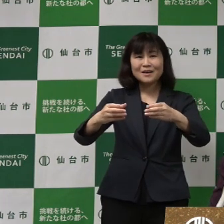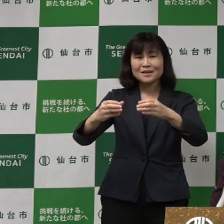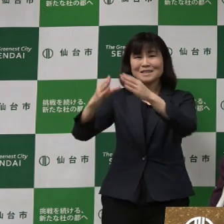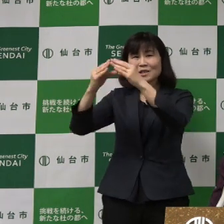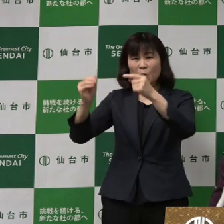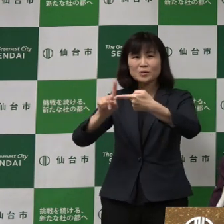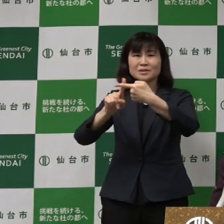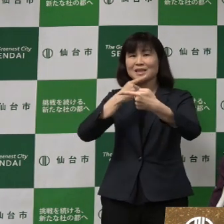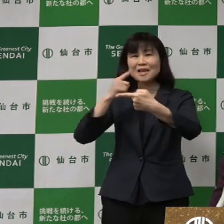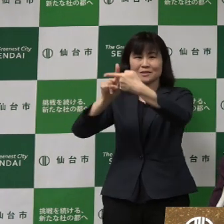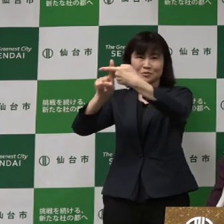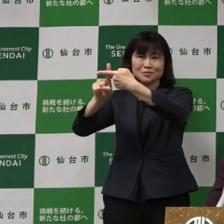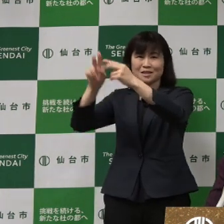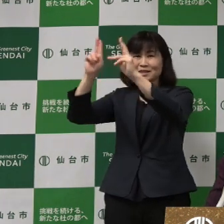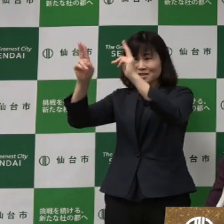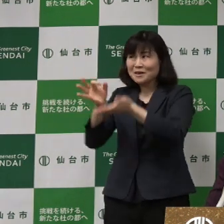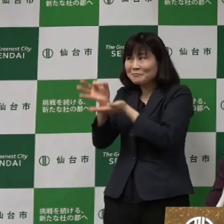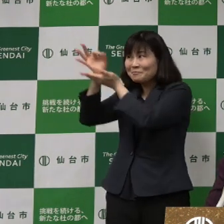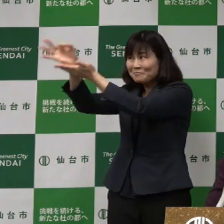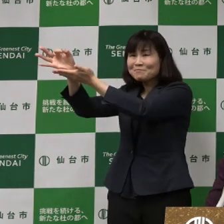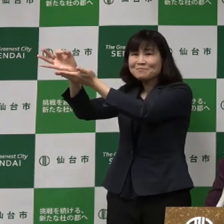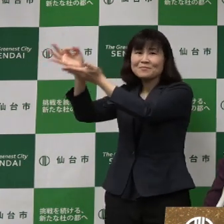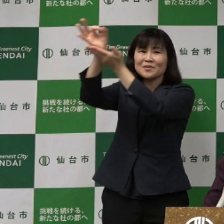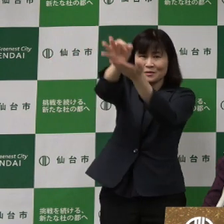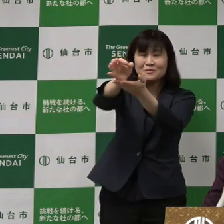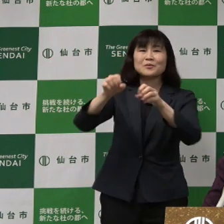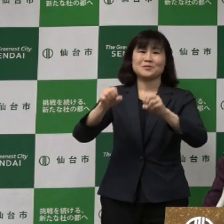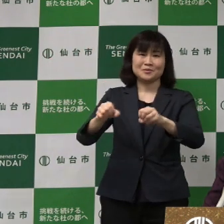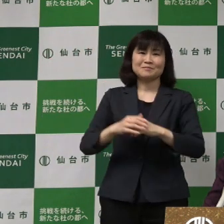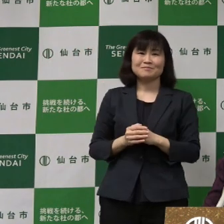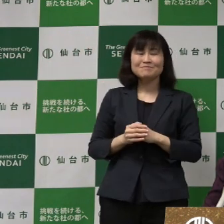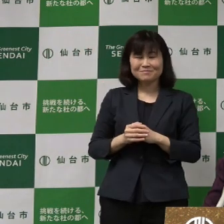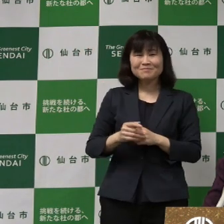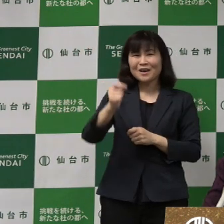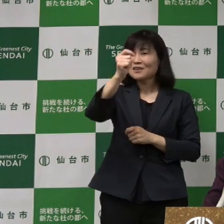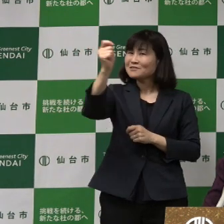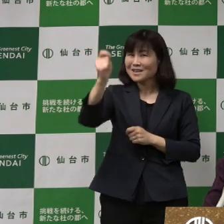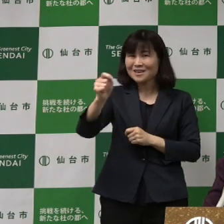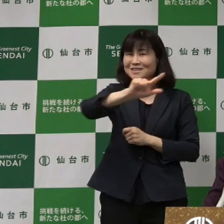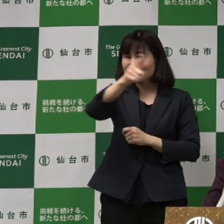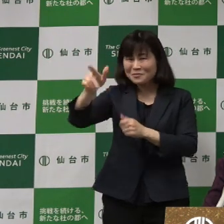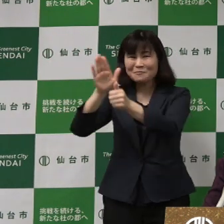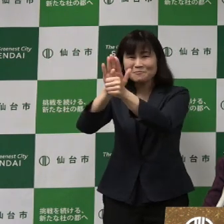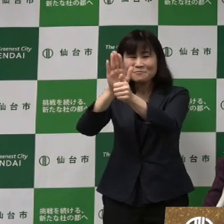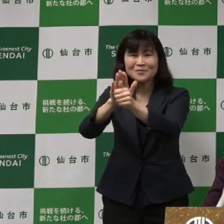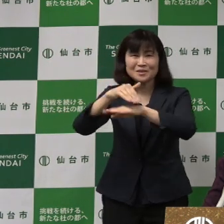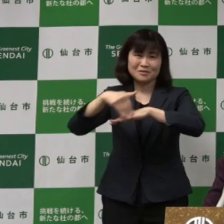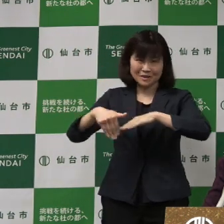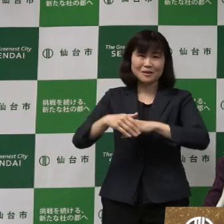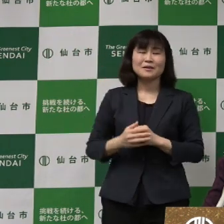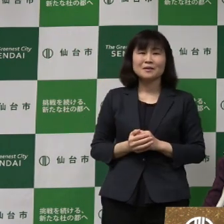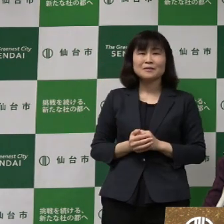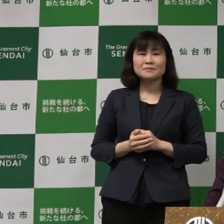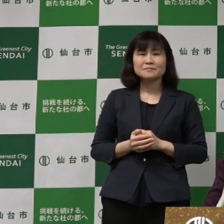赤十字社を通じてですね、ウクライナなどの現地での支援に役立てていただきたいと思います。またこれに